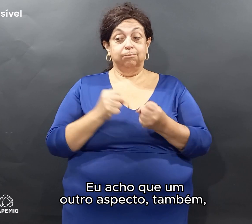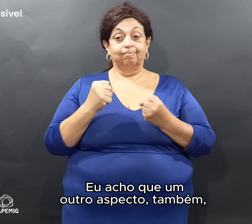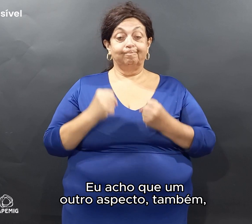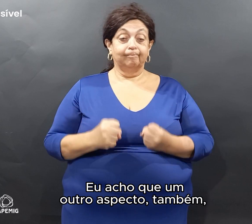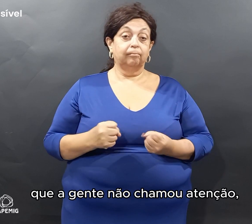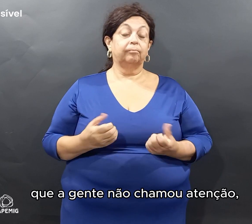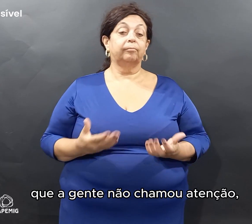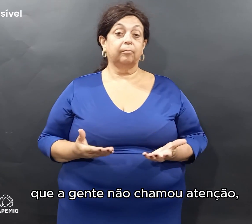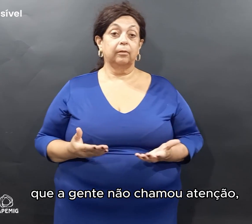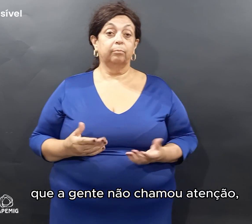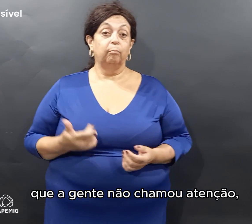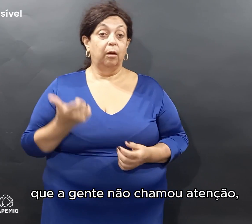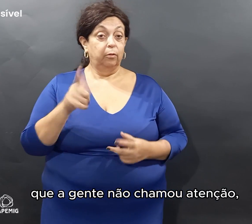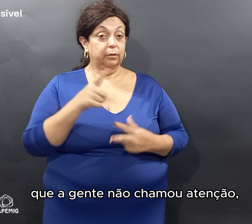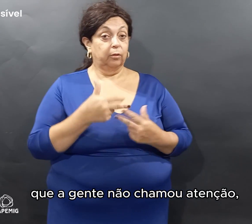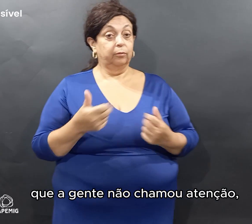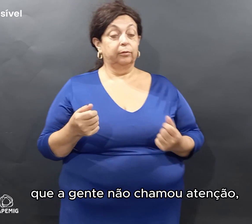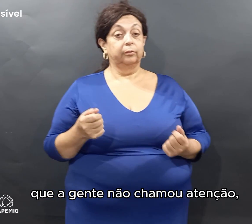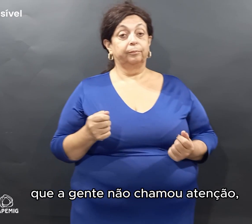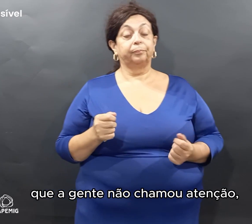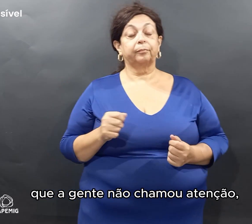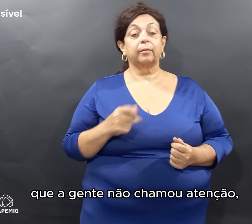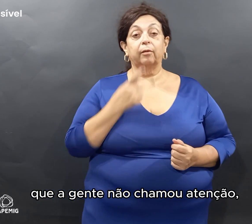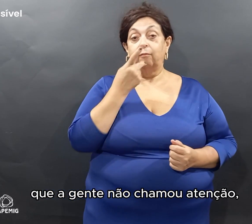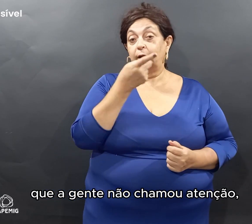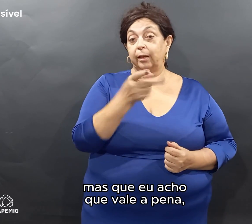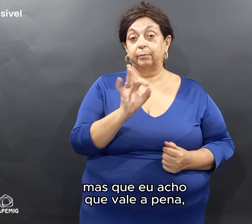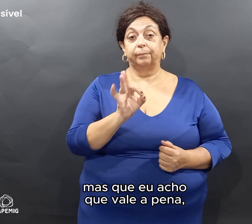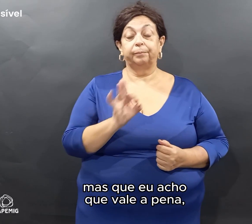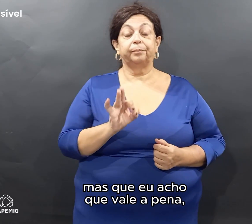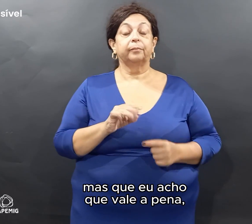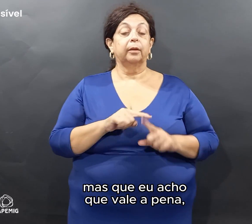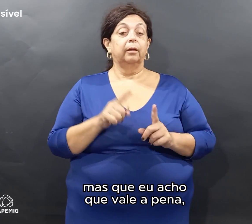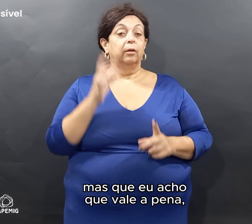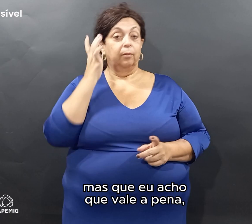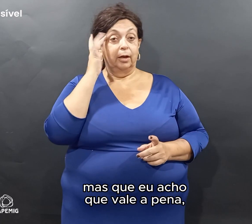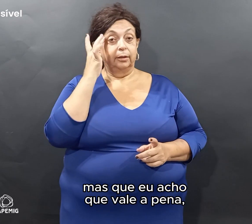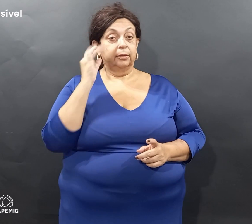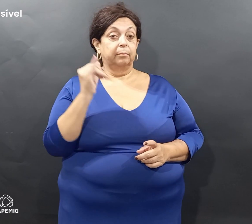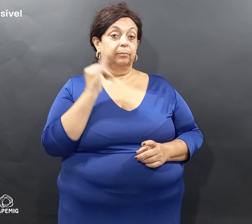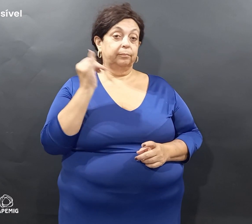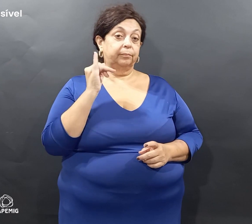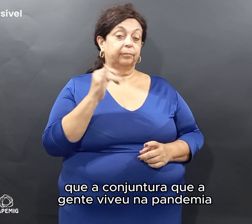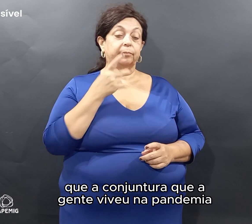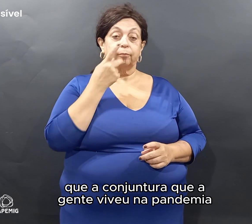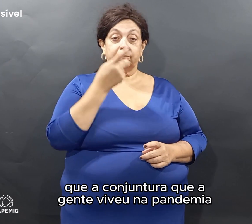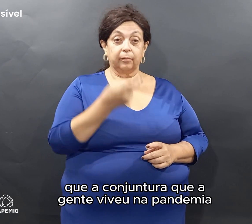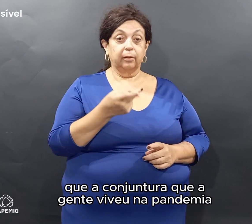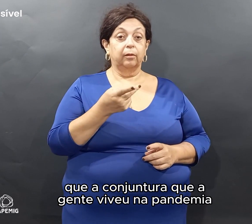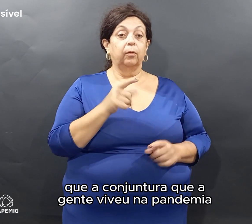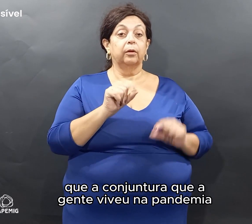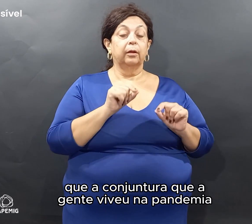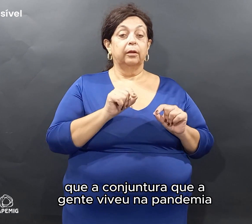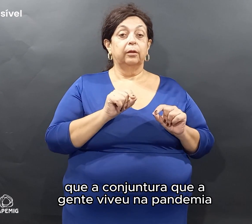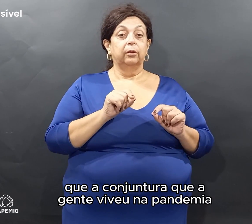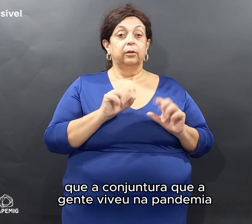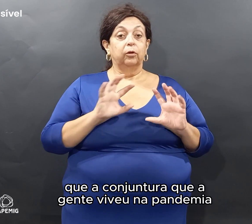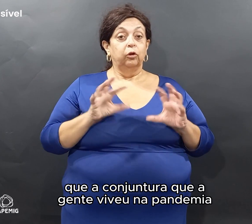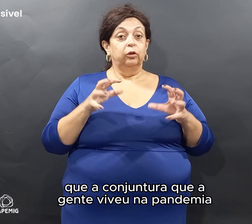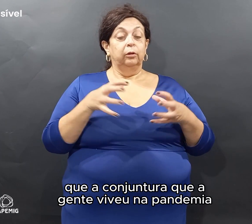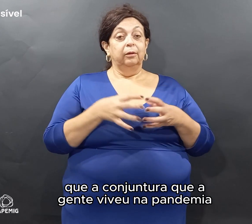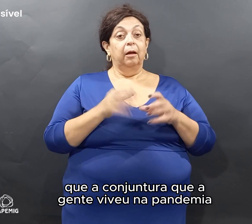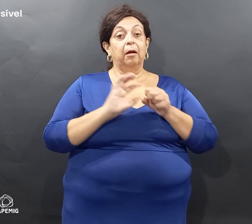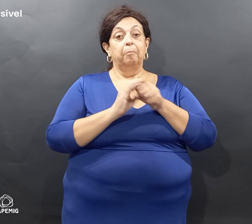outro aspecto também que a gente não chamou atenção, mas que eu acho que vale a pena, que é a conjuntura que a gente viveu